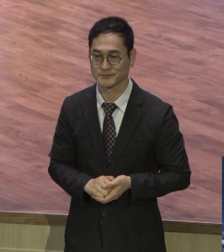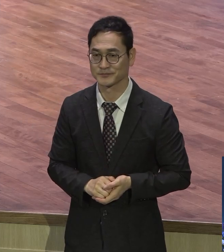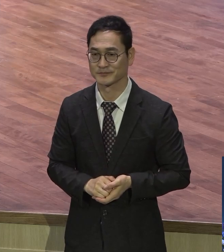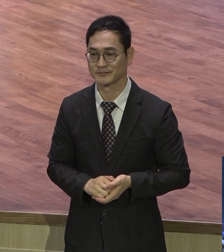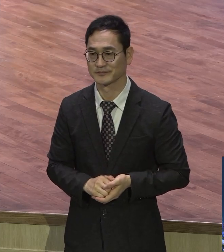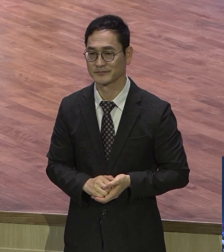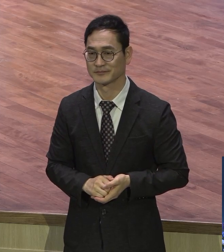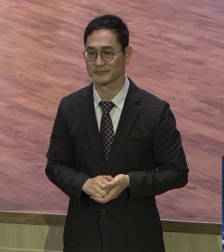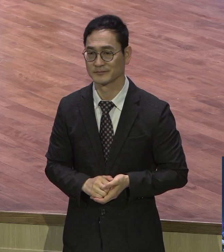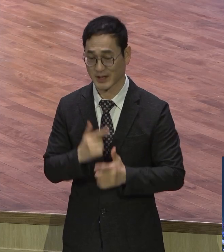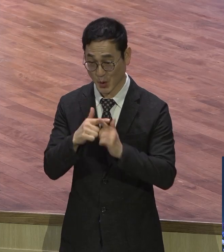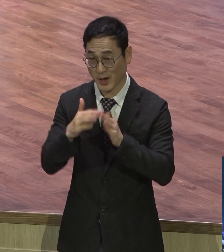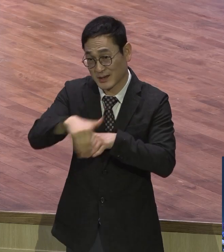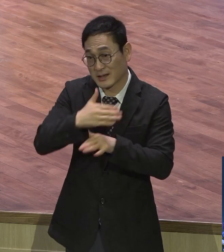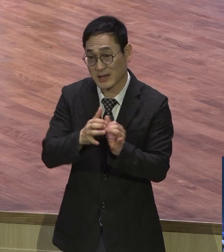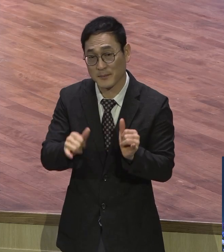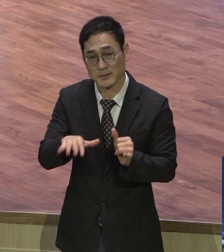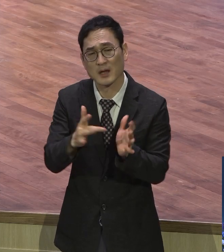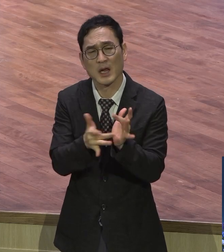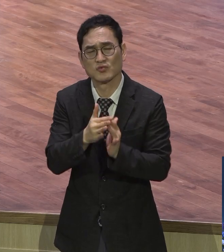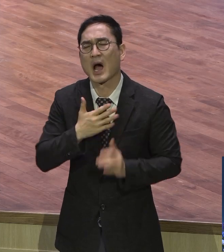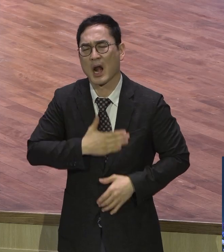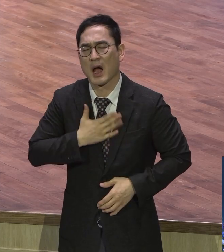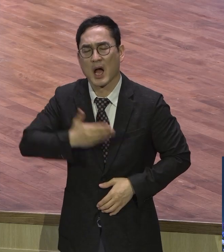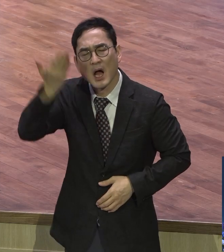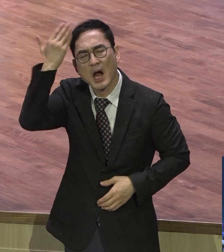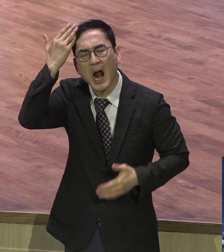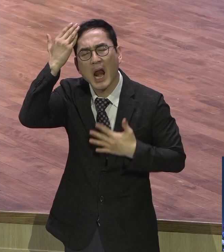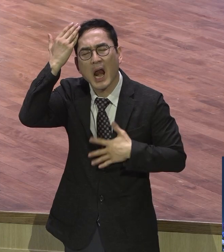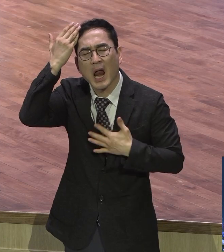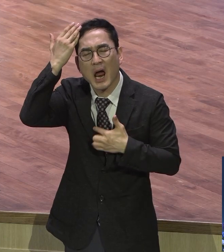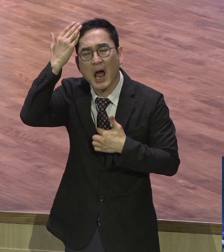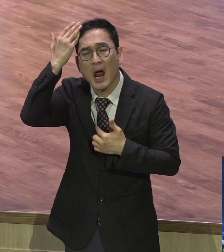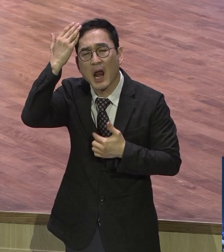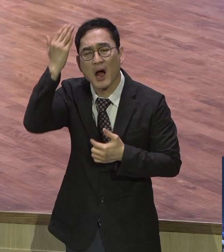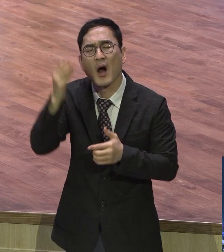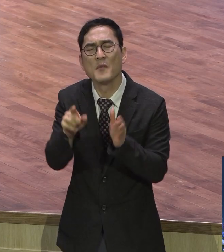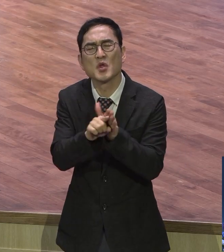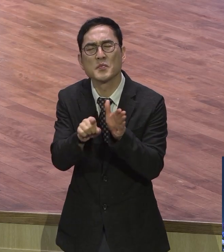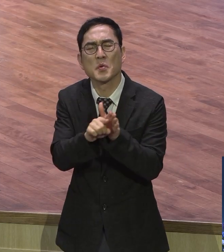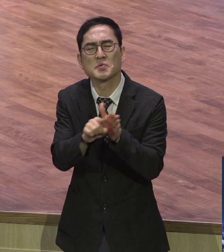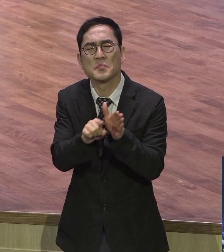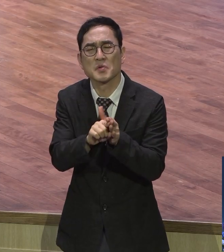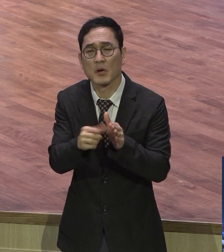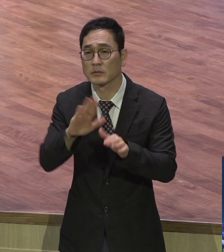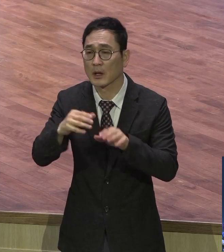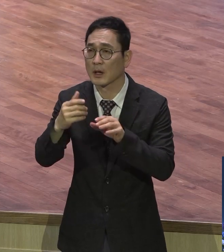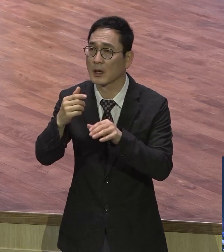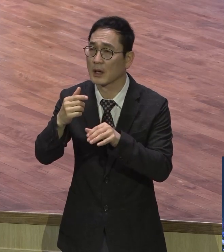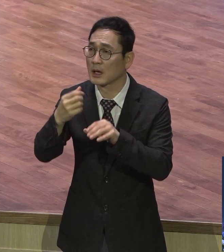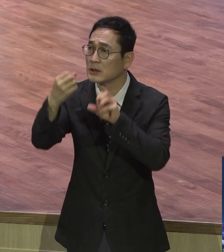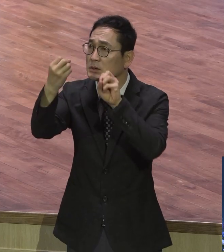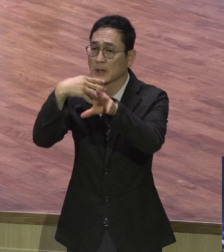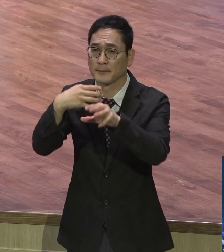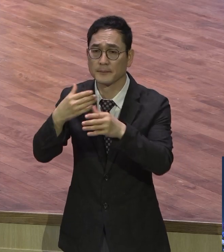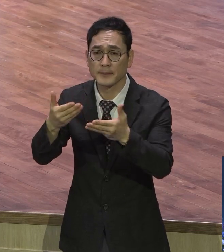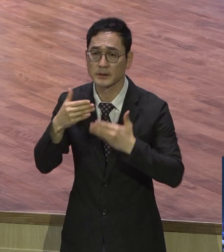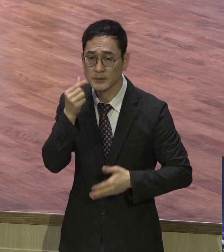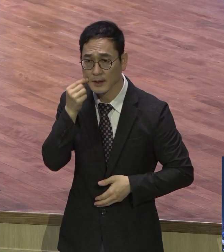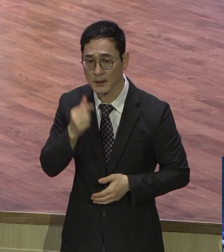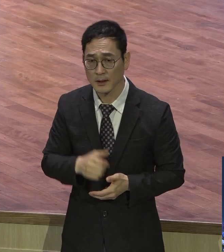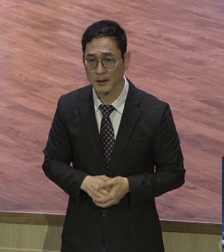예수 알지요. 예수 믿지요. 예수 믿으니까 교회 다니지요. 그런데 왜 응답 못 받냐? 왜 인본주의 쓰고